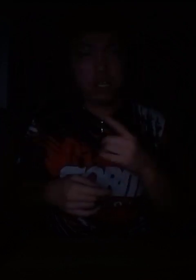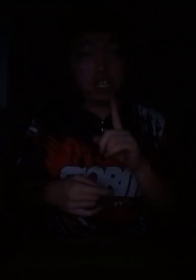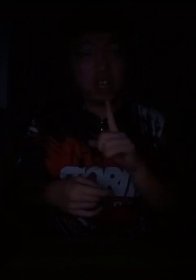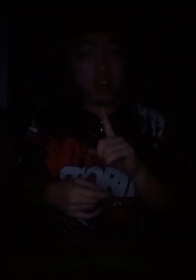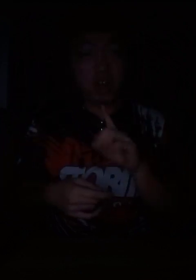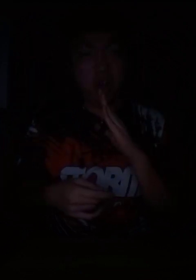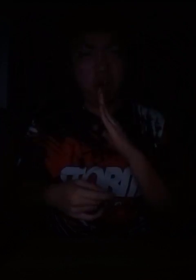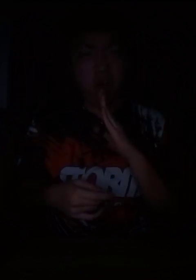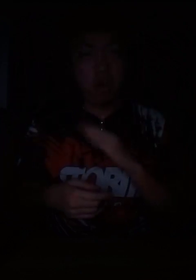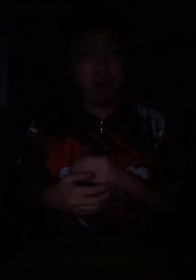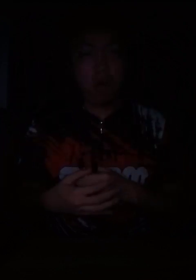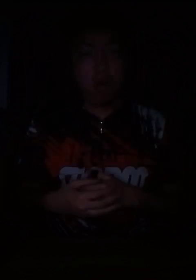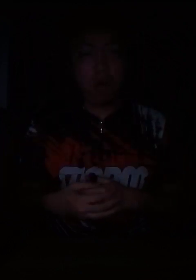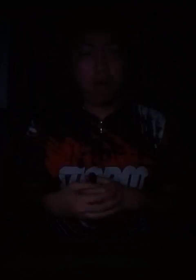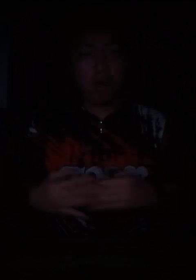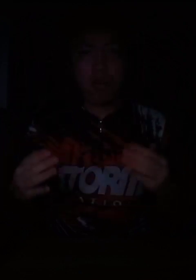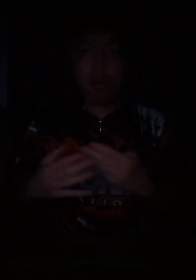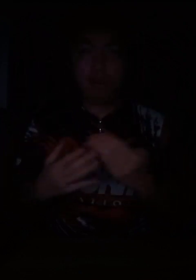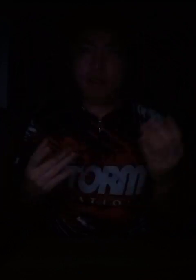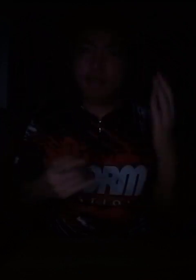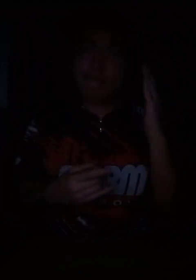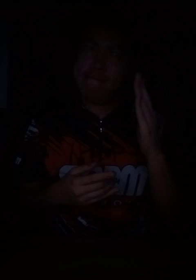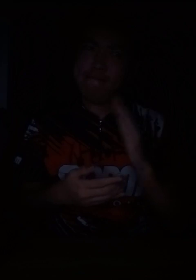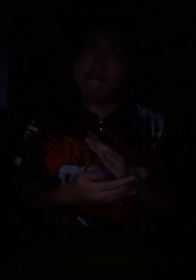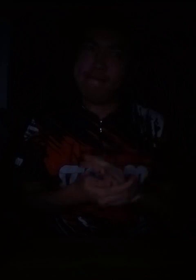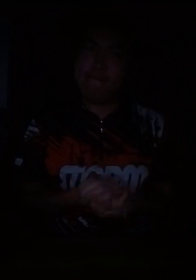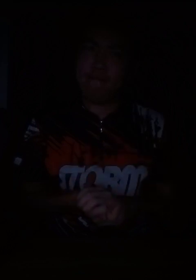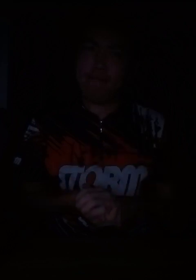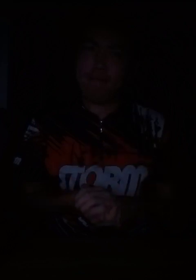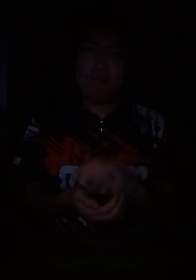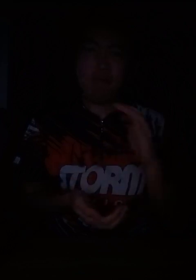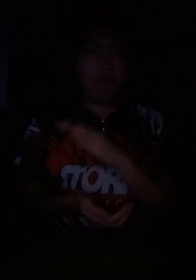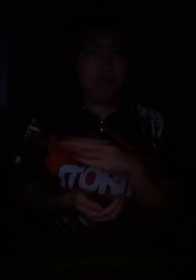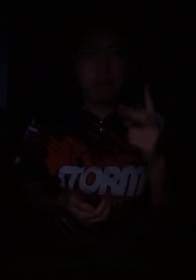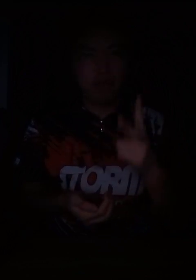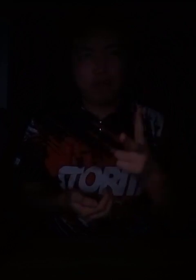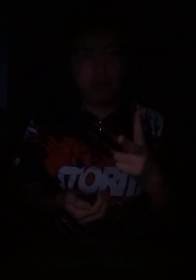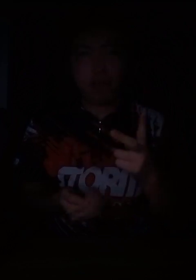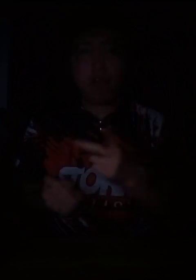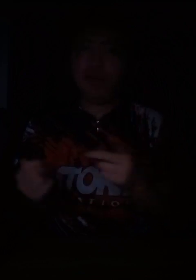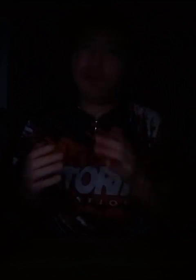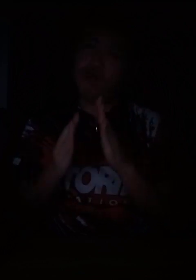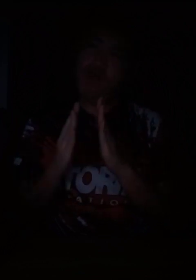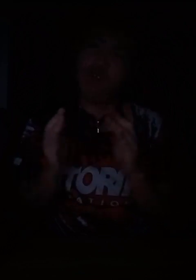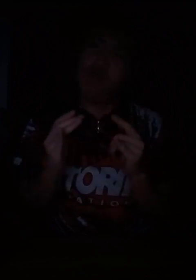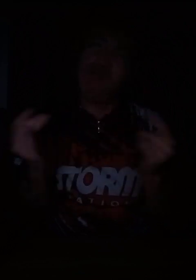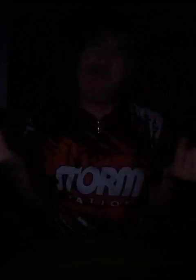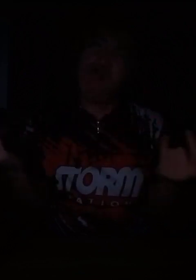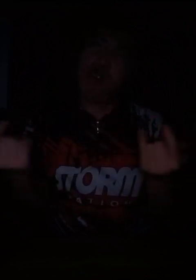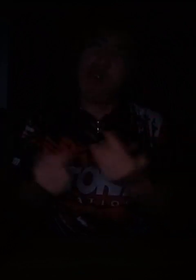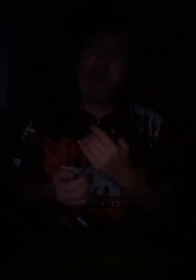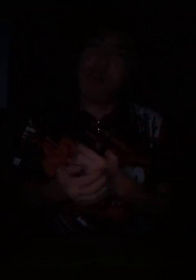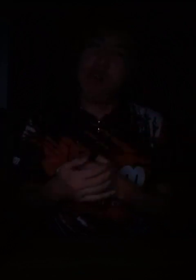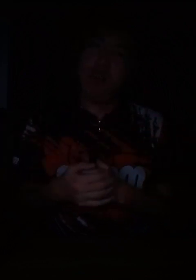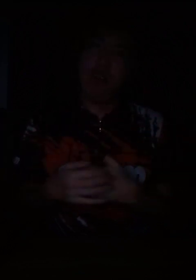좀 인격 모독하는 발언을 하시는 거예요. 나이대는 20대 중반이나 후반으로 보였어요. 그 눈을 되게